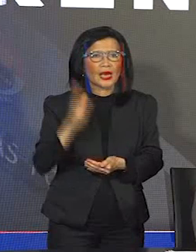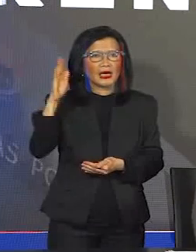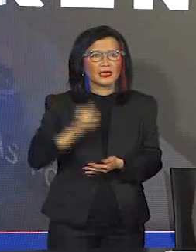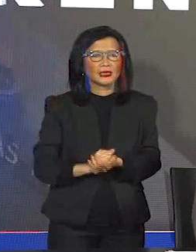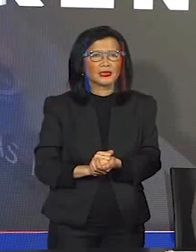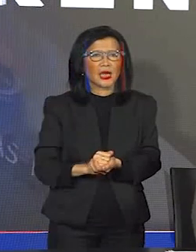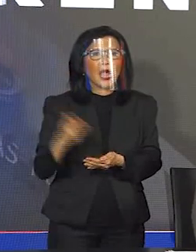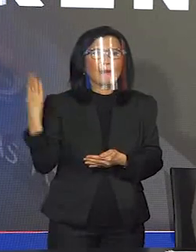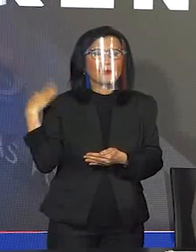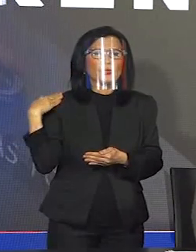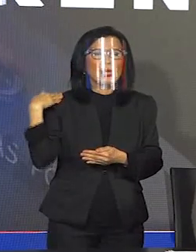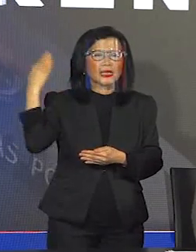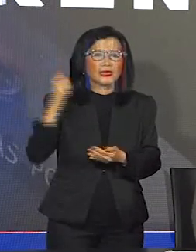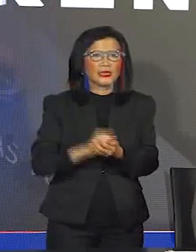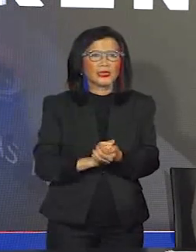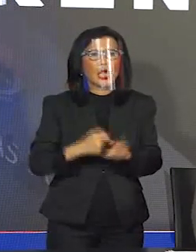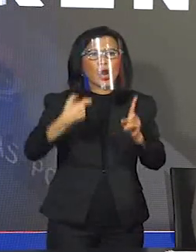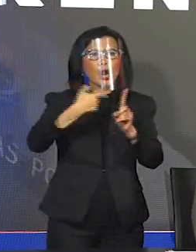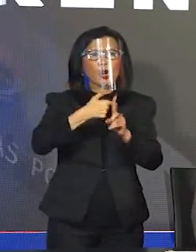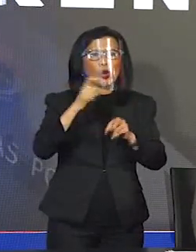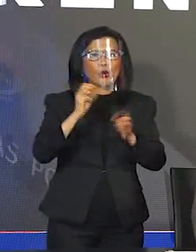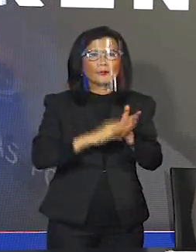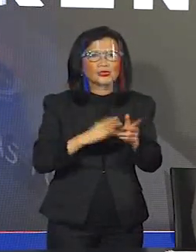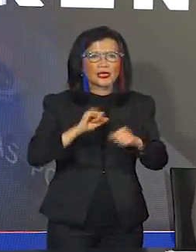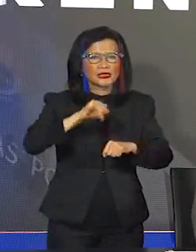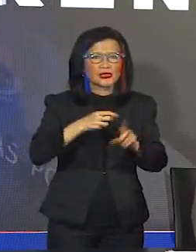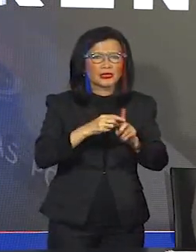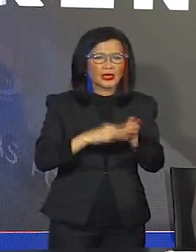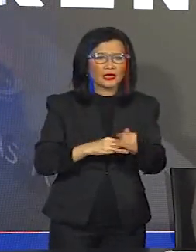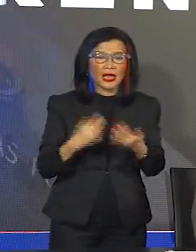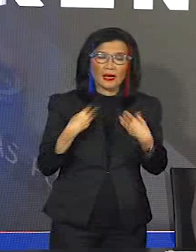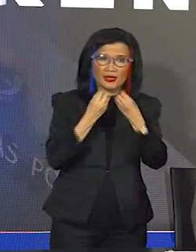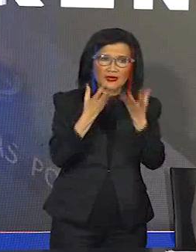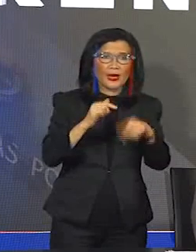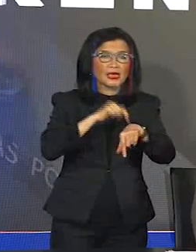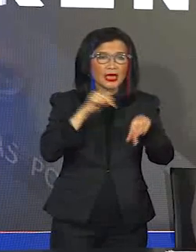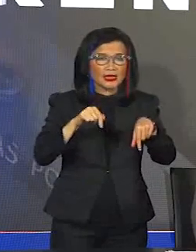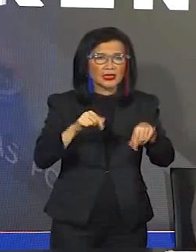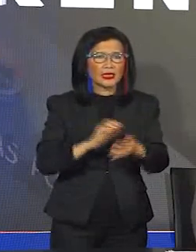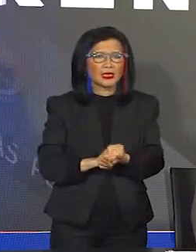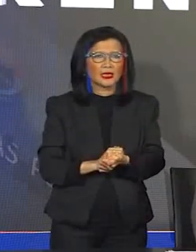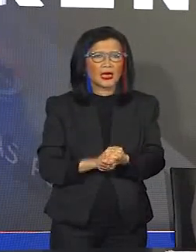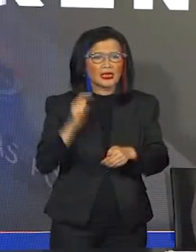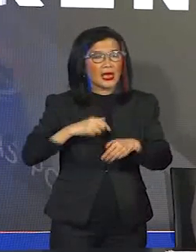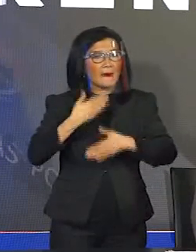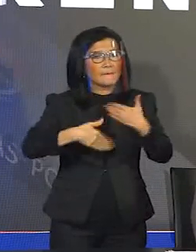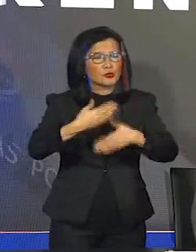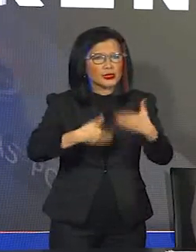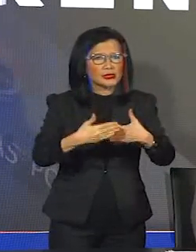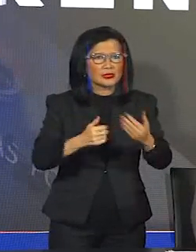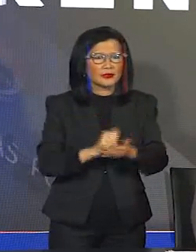perwira tinggi yang berpangkat Komisaris Jenderal. Kami sampaikan saat ini sedang dalam